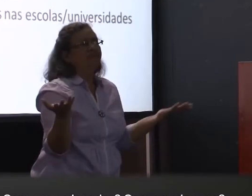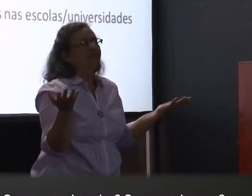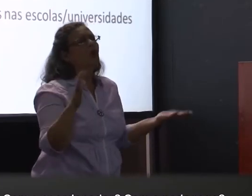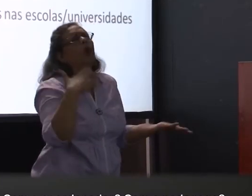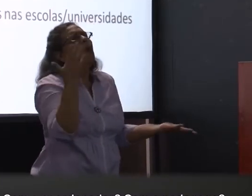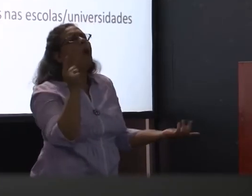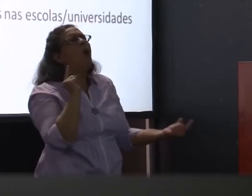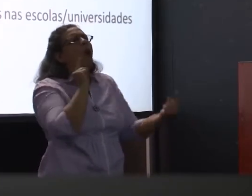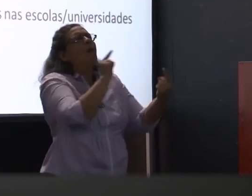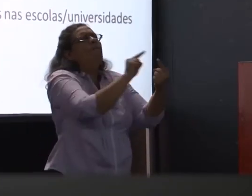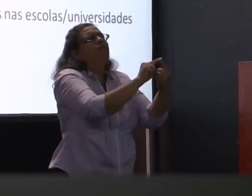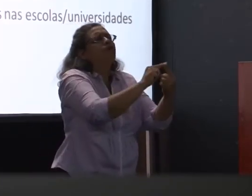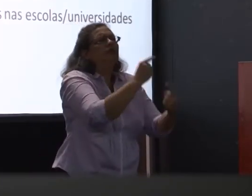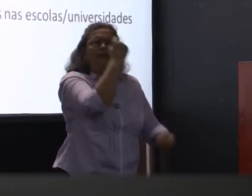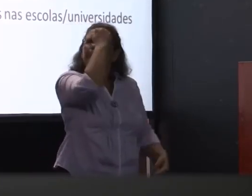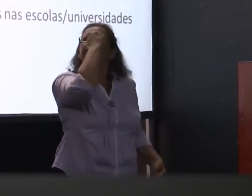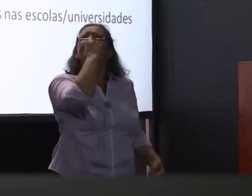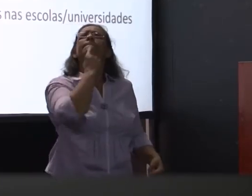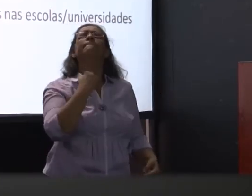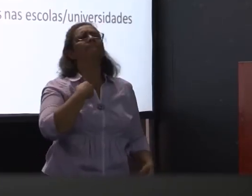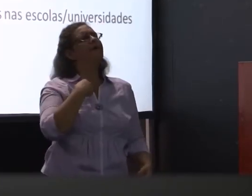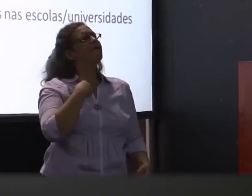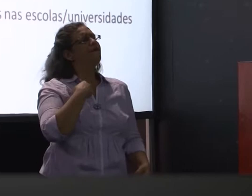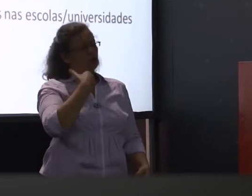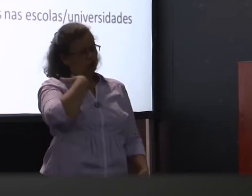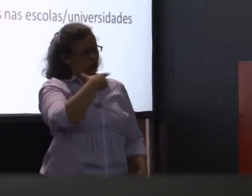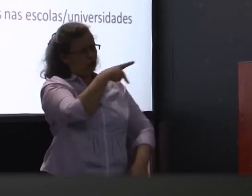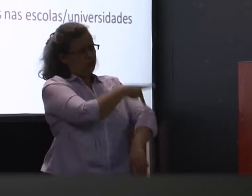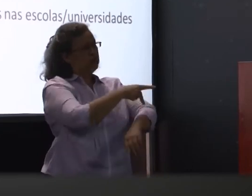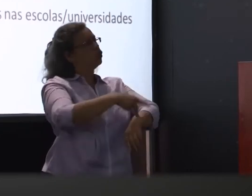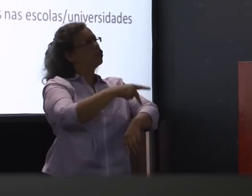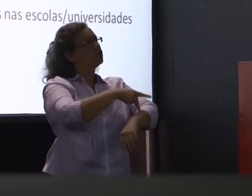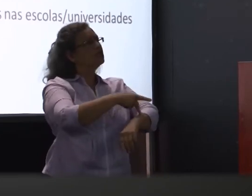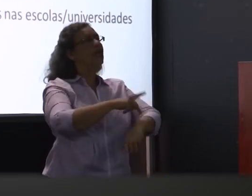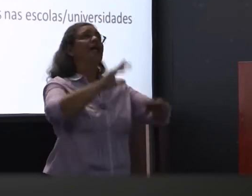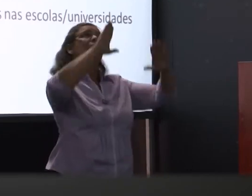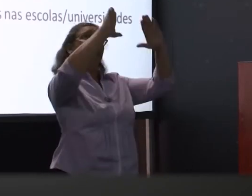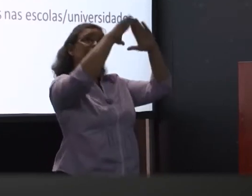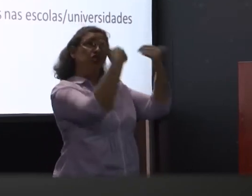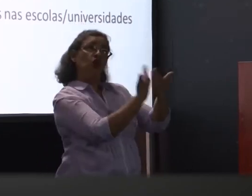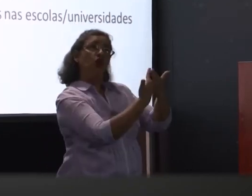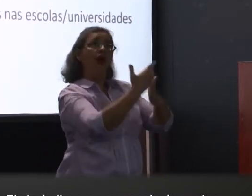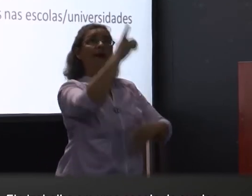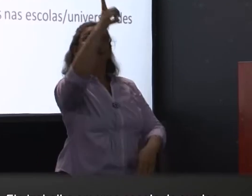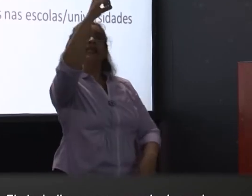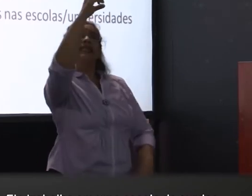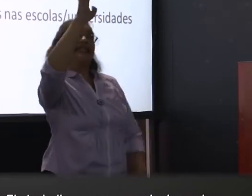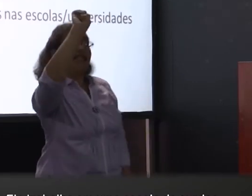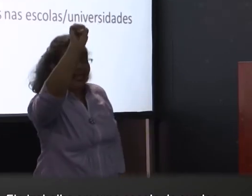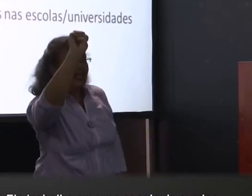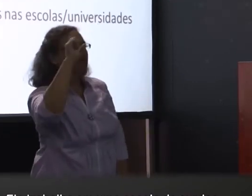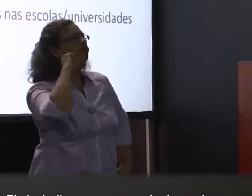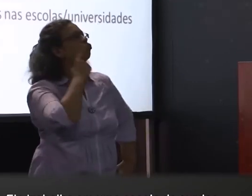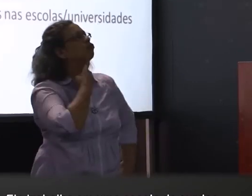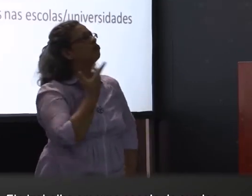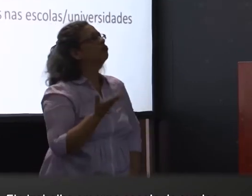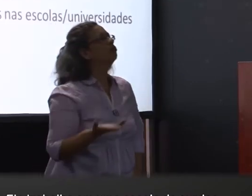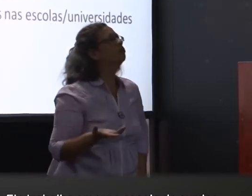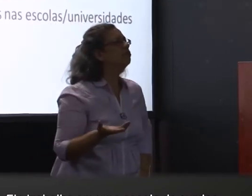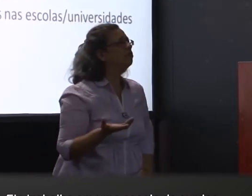pedagogo? Então, qual é o objetivo, né, desse pedagogo, essa pessoa que trabalha numa escola de